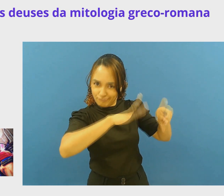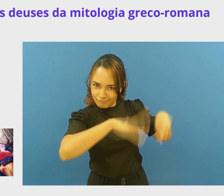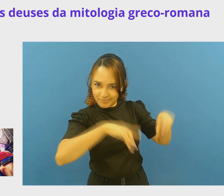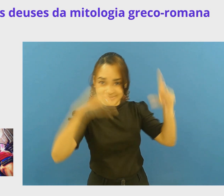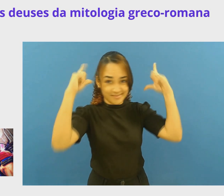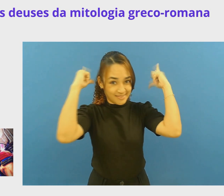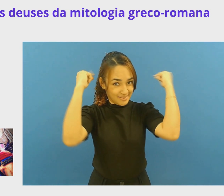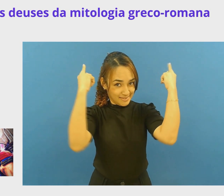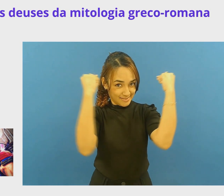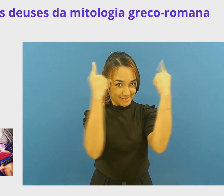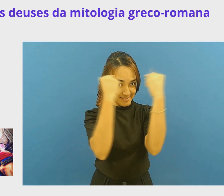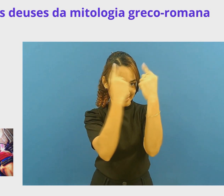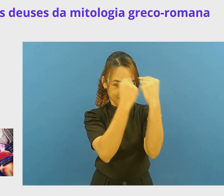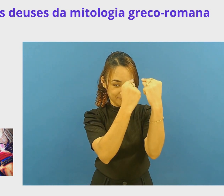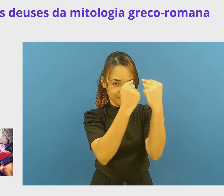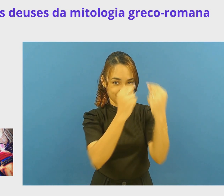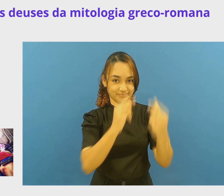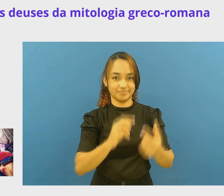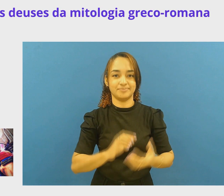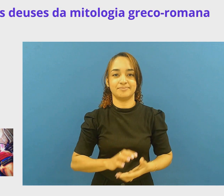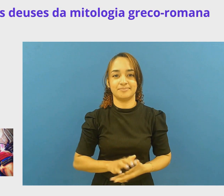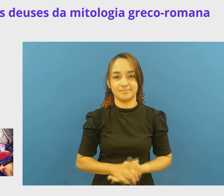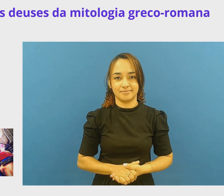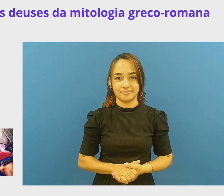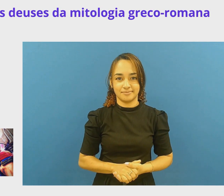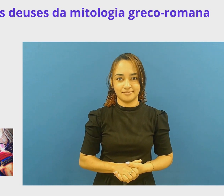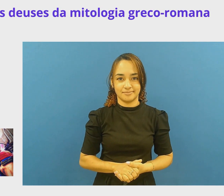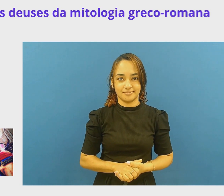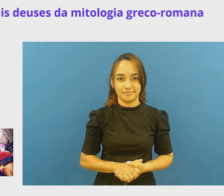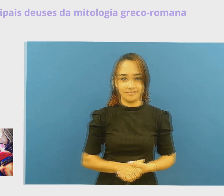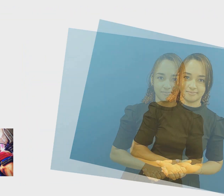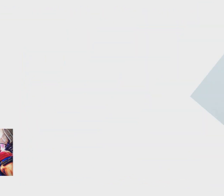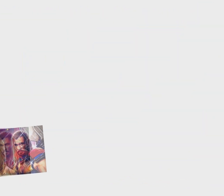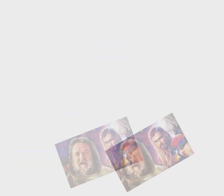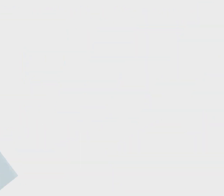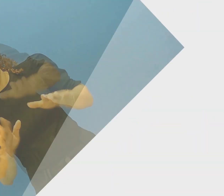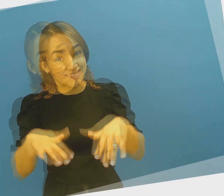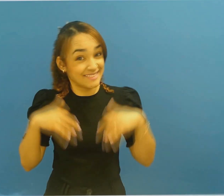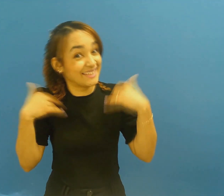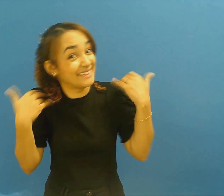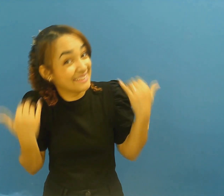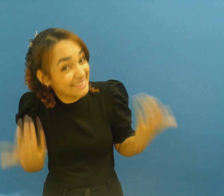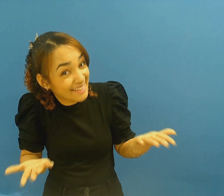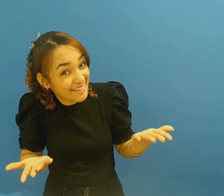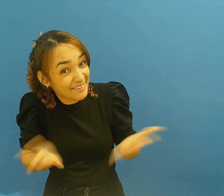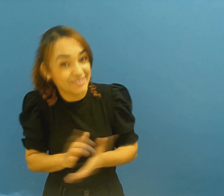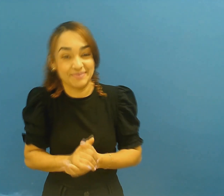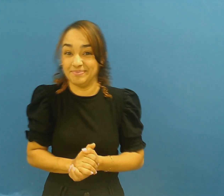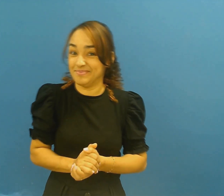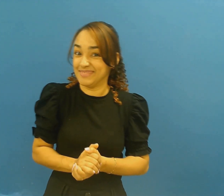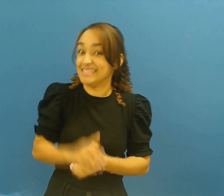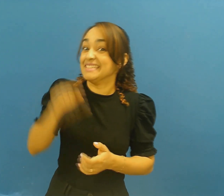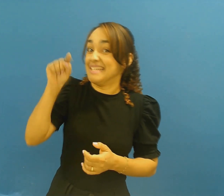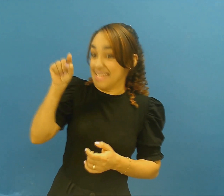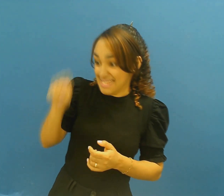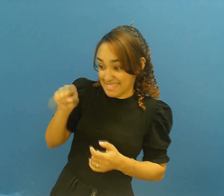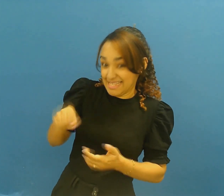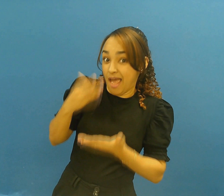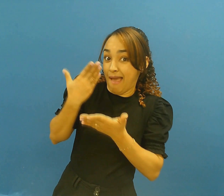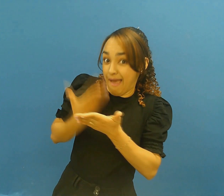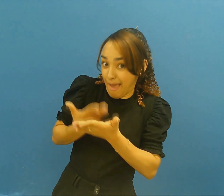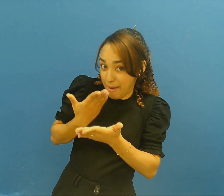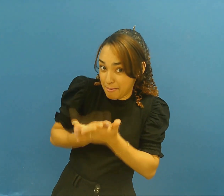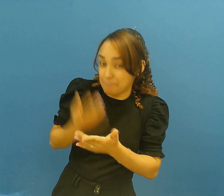dos raios. O mito desses personagens também foi baseado na mitologia